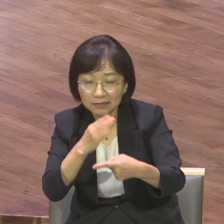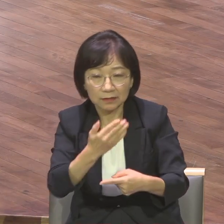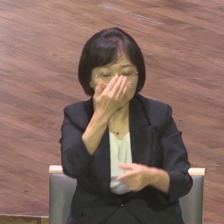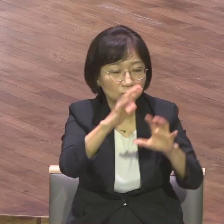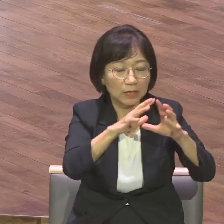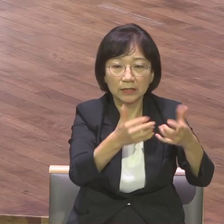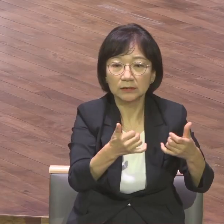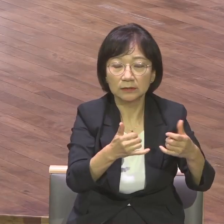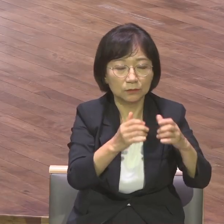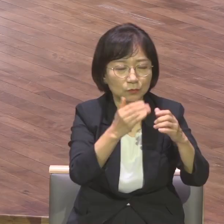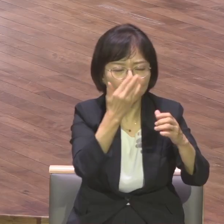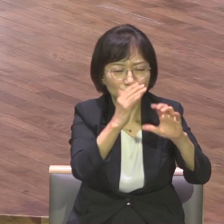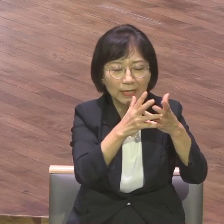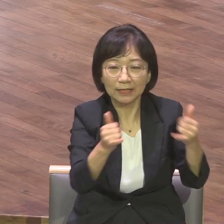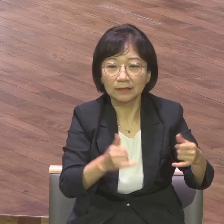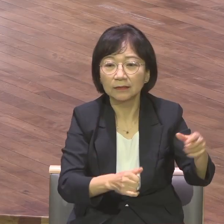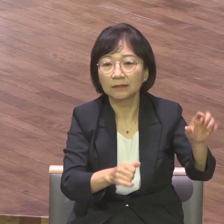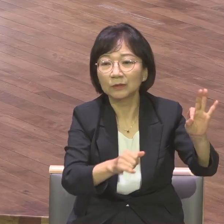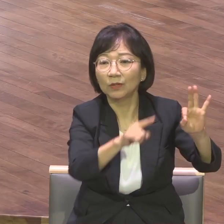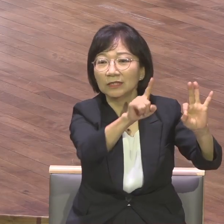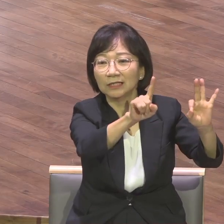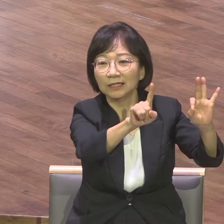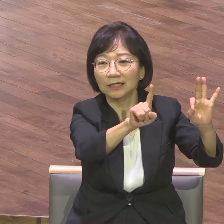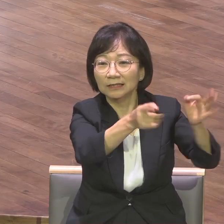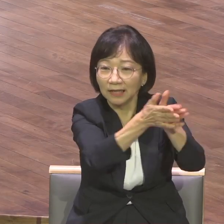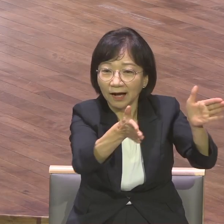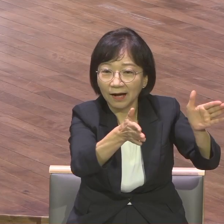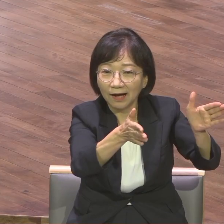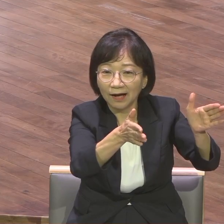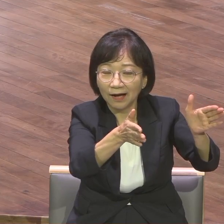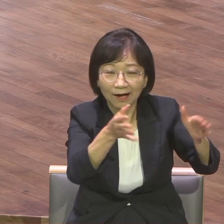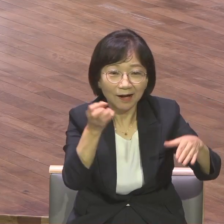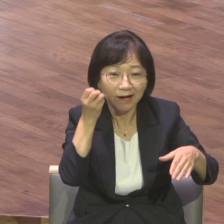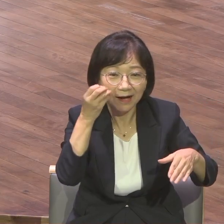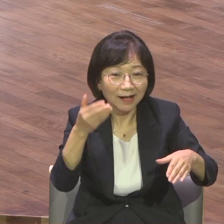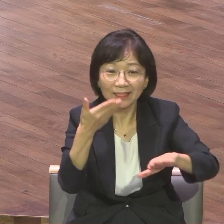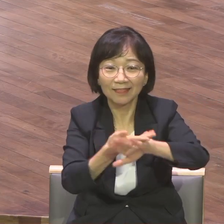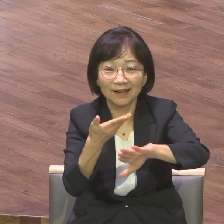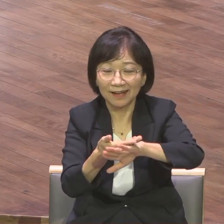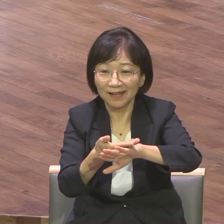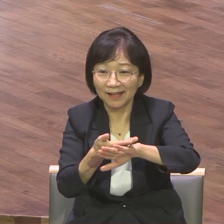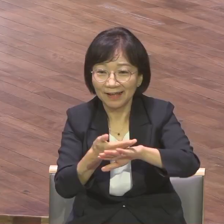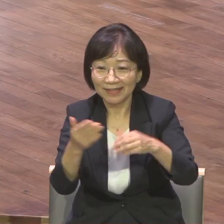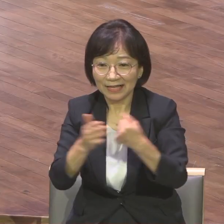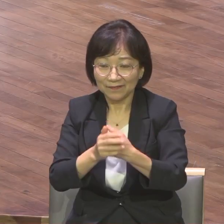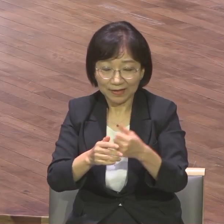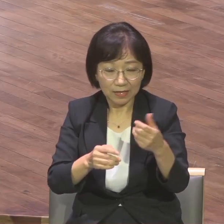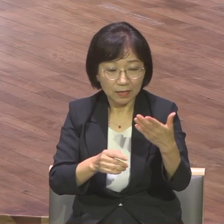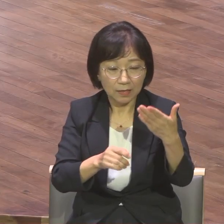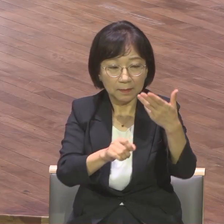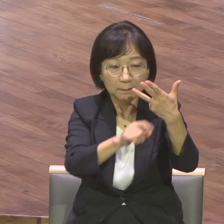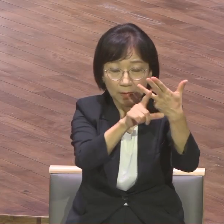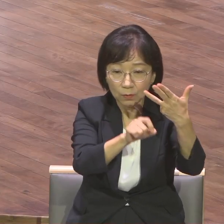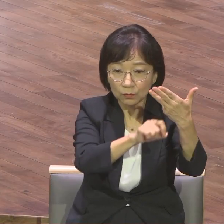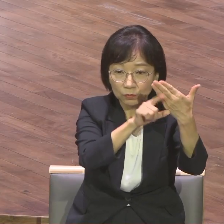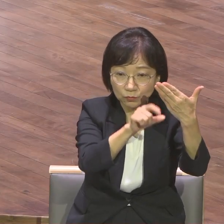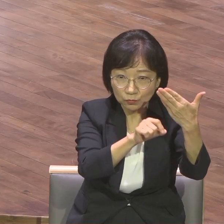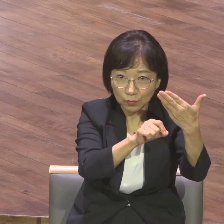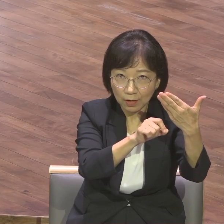유대인들은 가을에 새해를 시작하기 때문에 사계절 끝이 여름이에요.